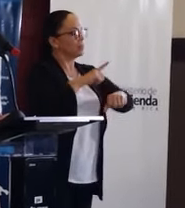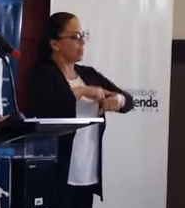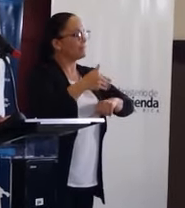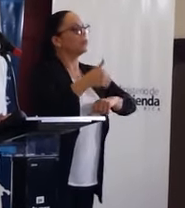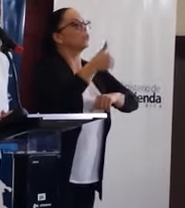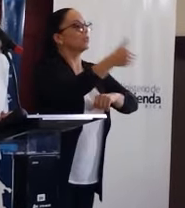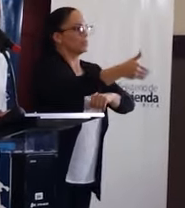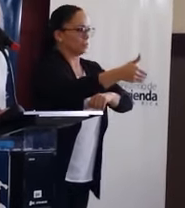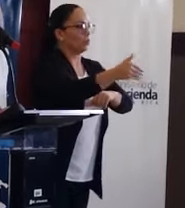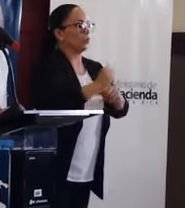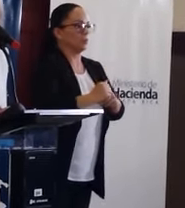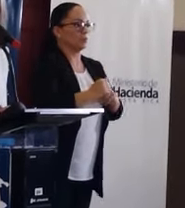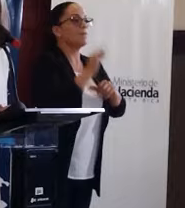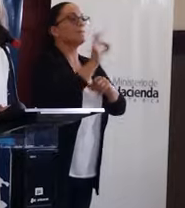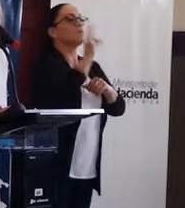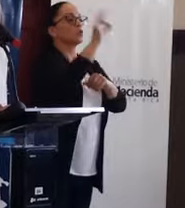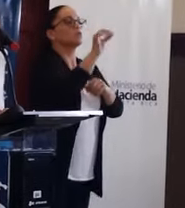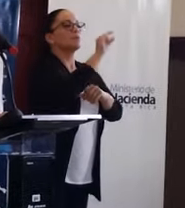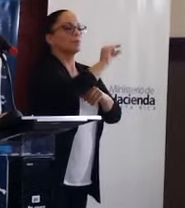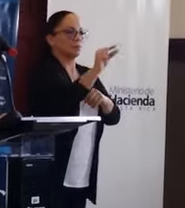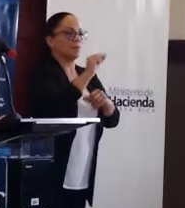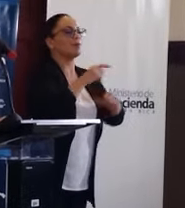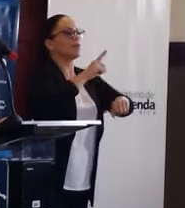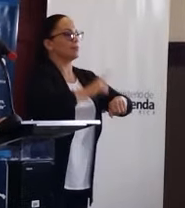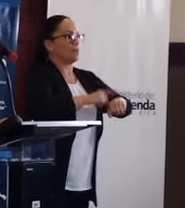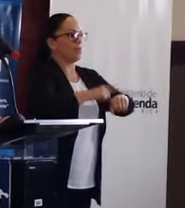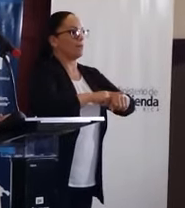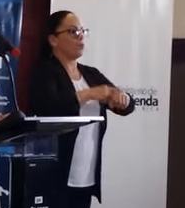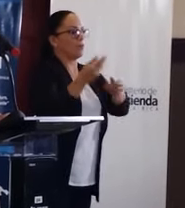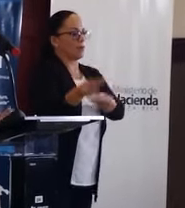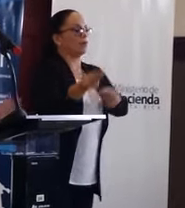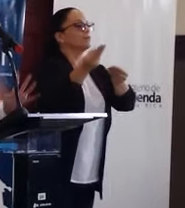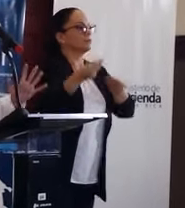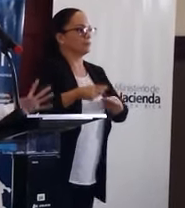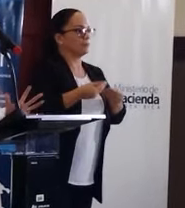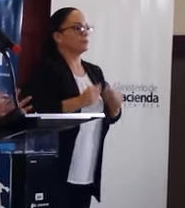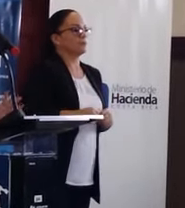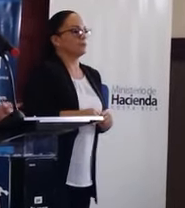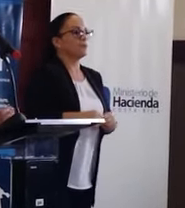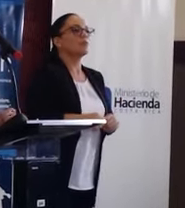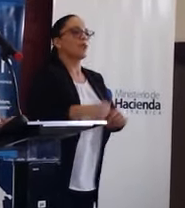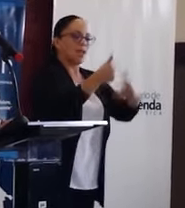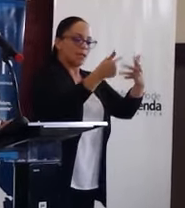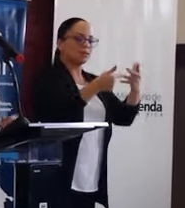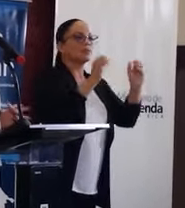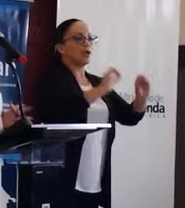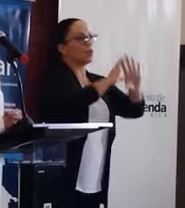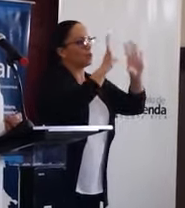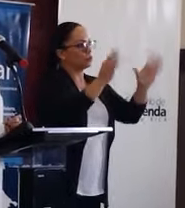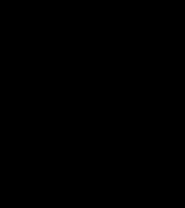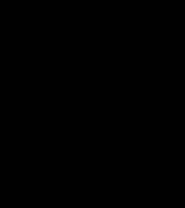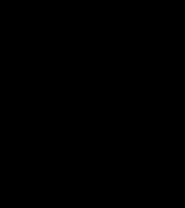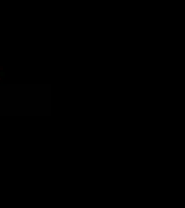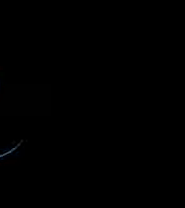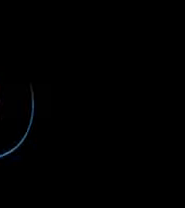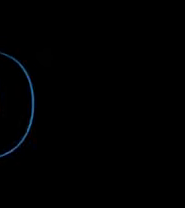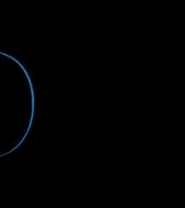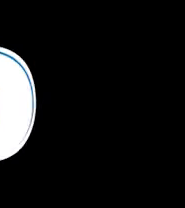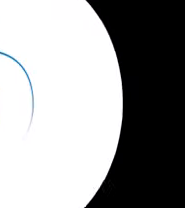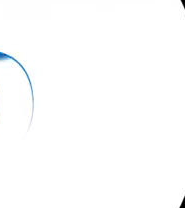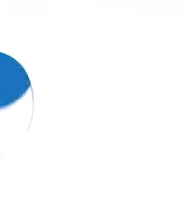tiempo adicional a la próxima semana para que se nos presenten. Entonces, esas son las aclaraciones. Seguimos con el